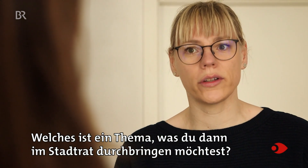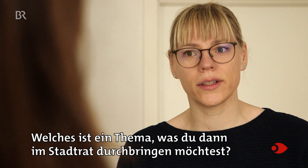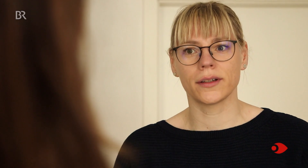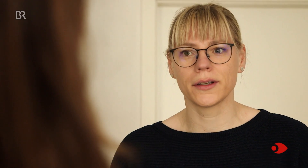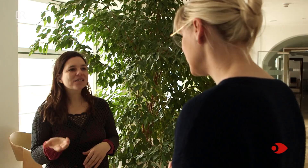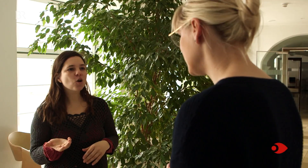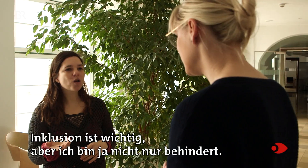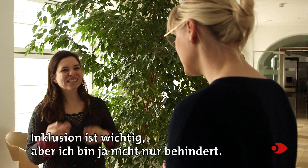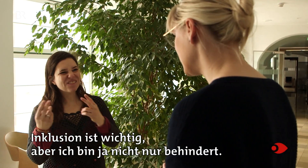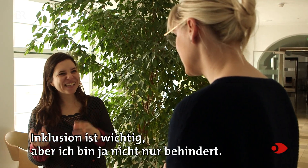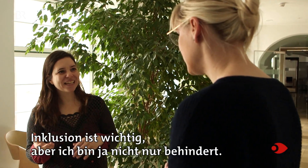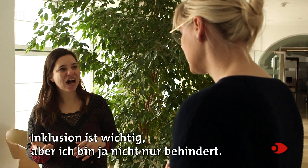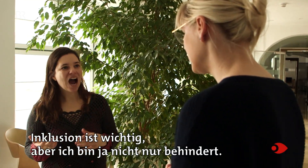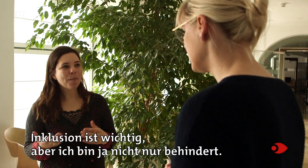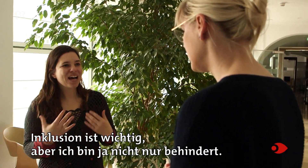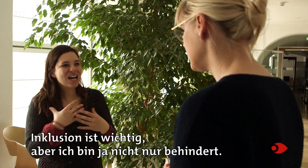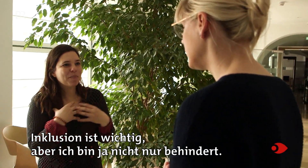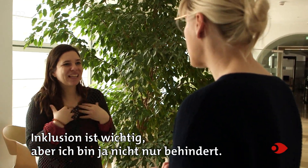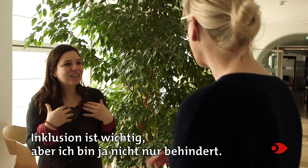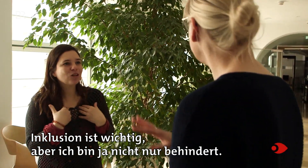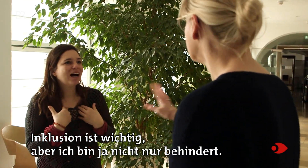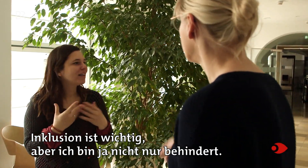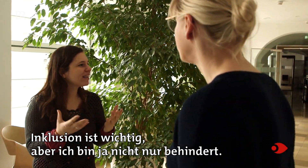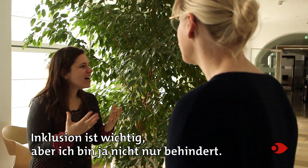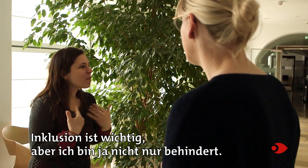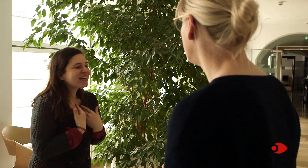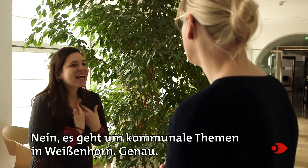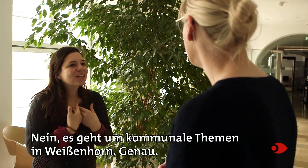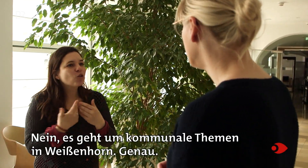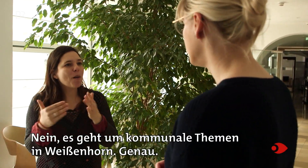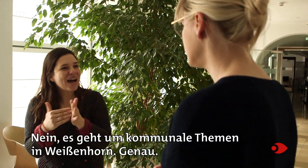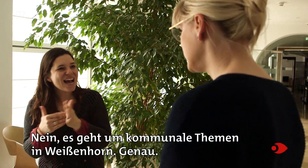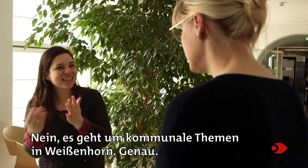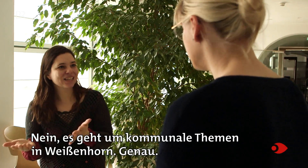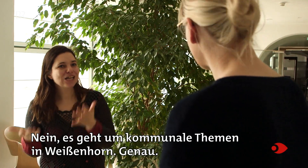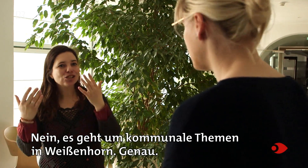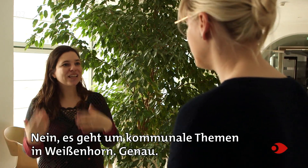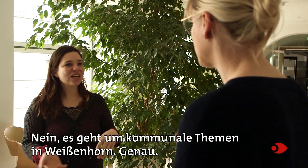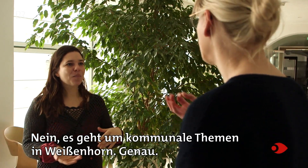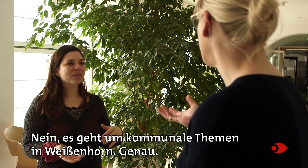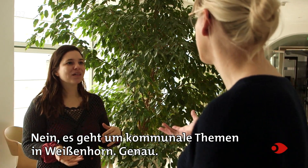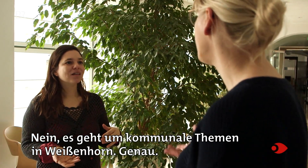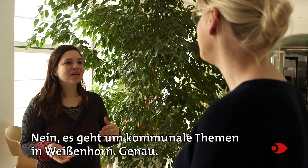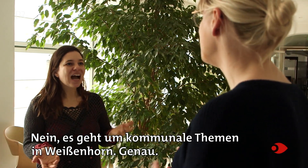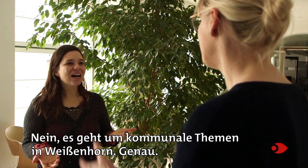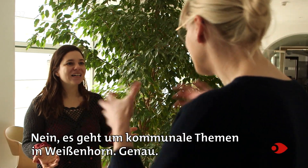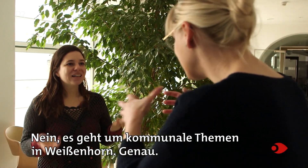möchtest? Wichtig, aber ich bin nicht. Nein, es geht ja auch. Ja, nicht nur bei ich. Nein, es geht auch kommunale Themen, was ein